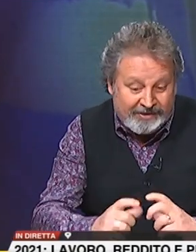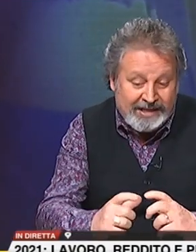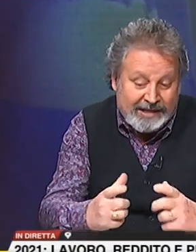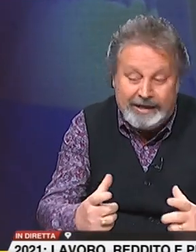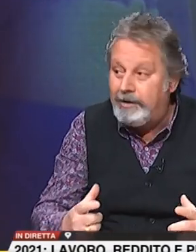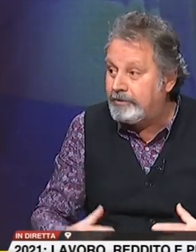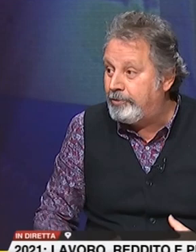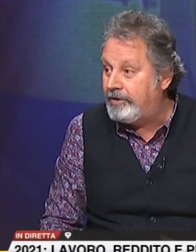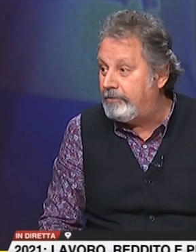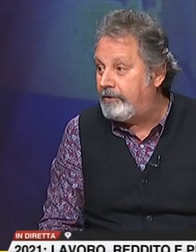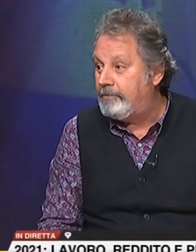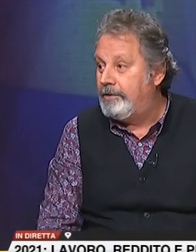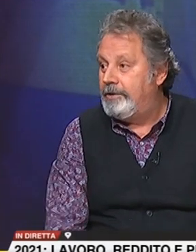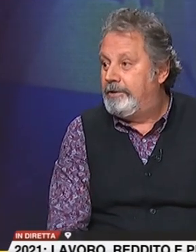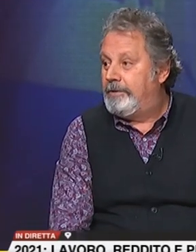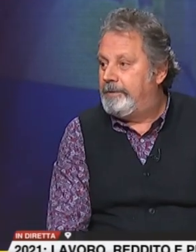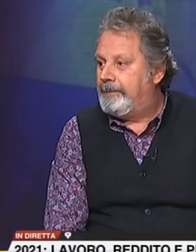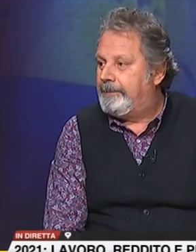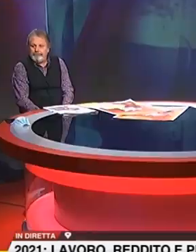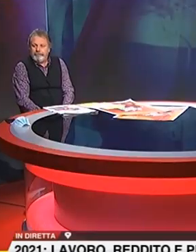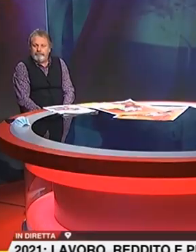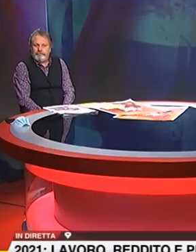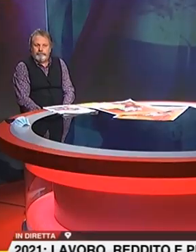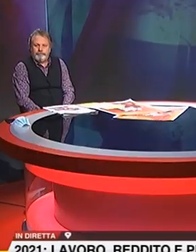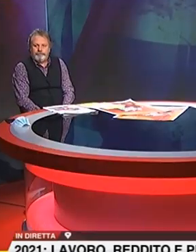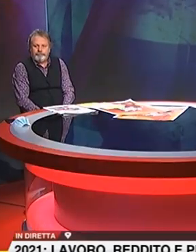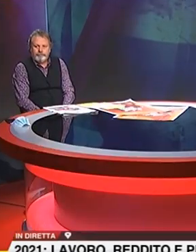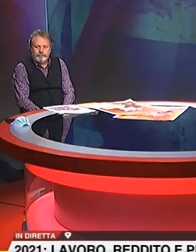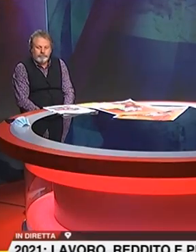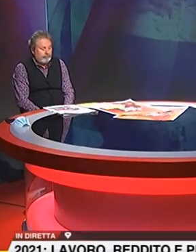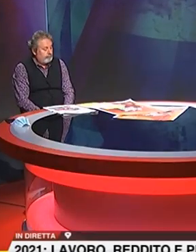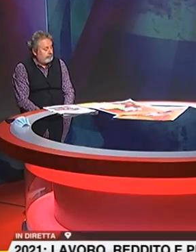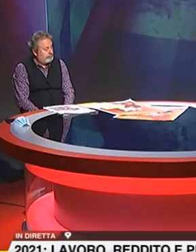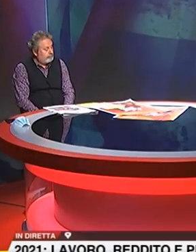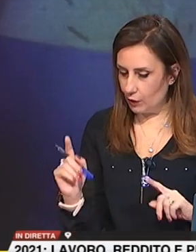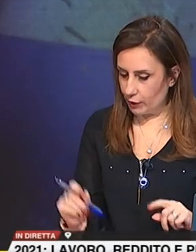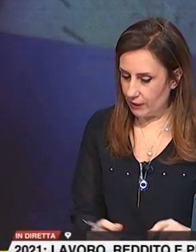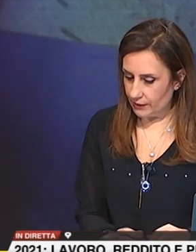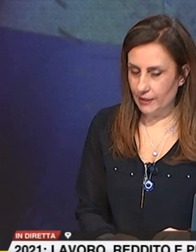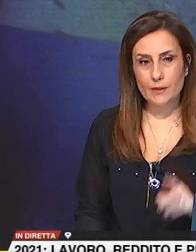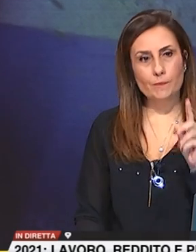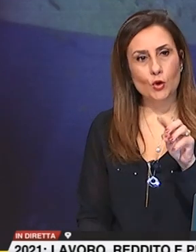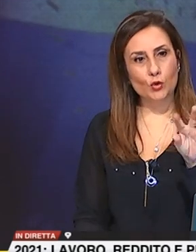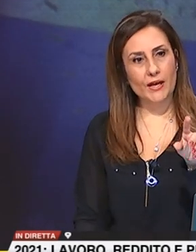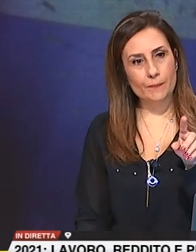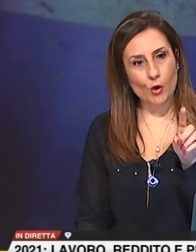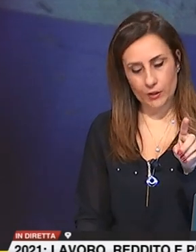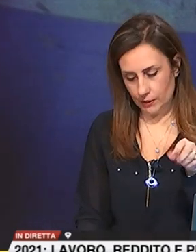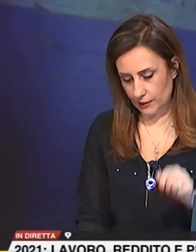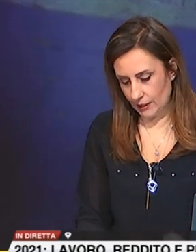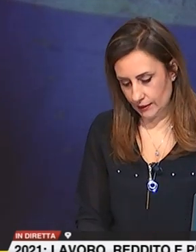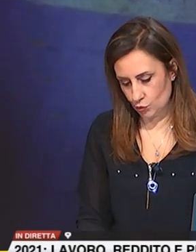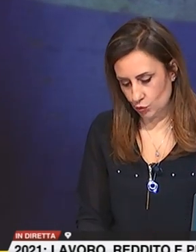basta insegnargli le quattro procedure. Ecco, noi abbiamo un minuto e mezzo prima della pubblicità. Io volevo chiedere, e volevo tornare